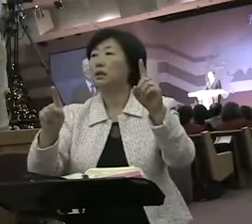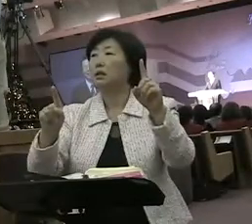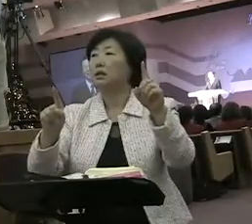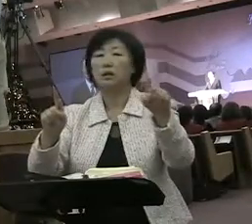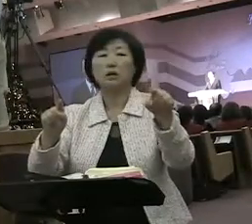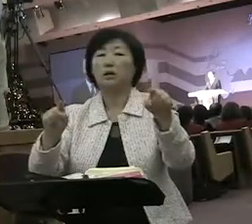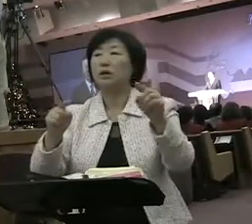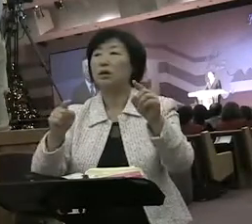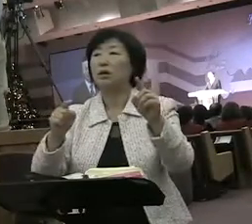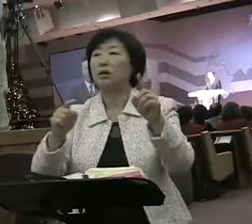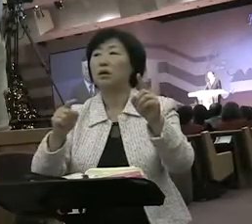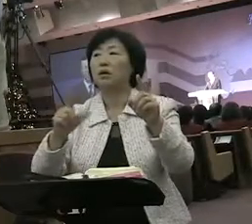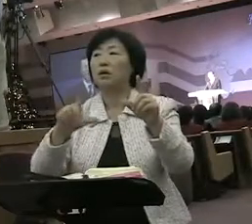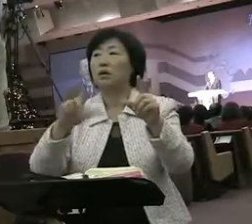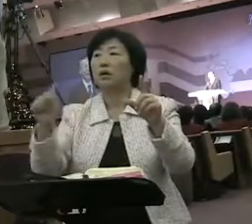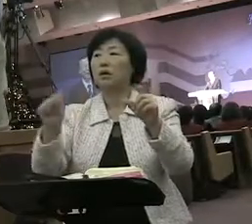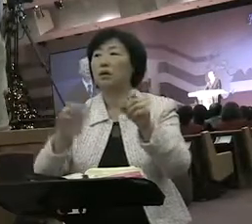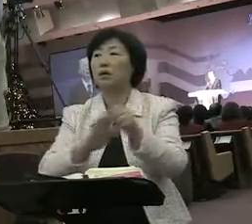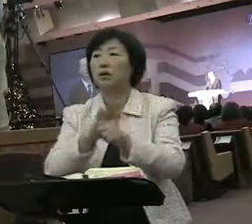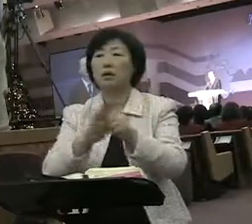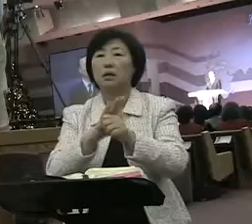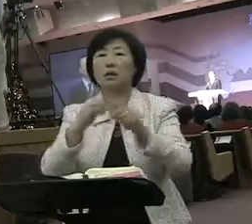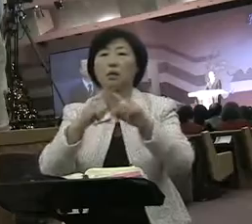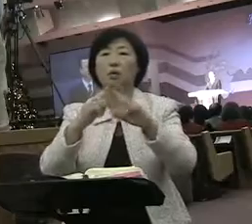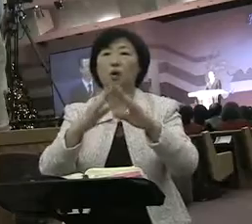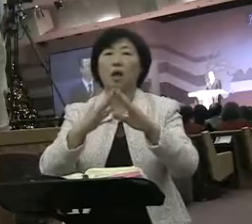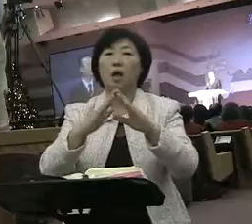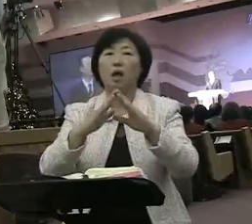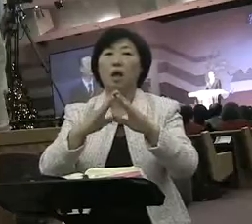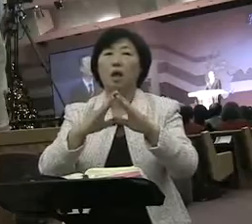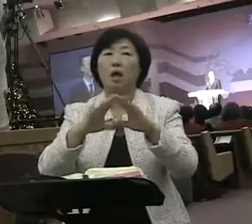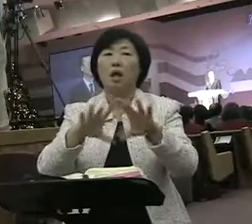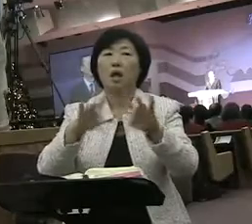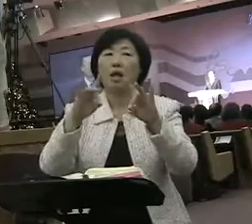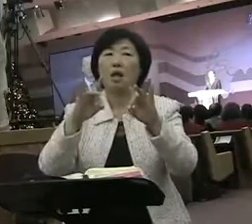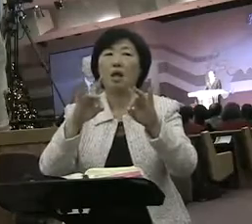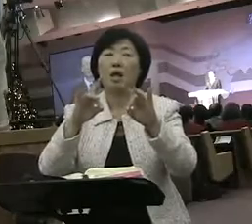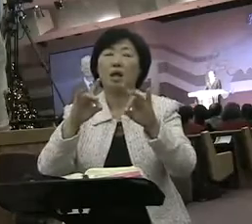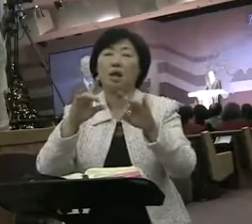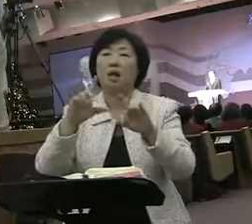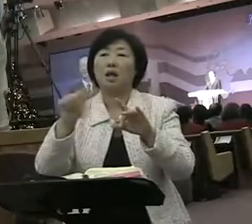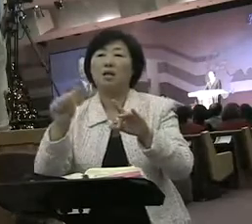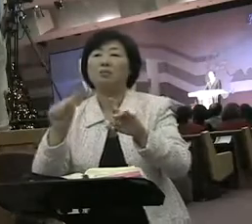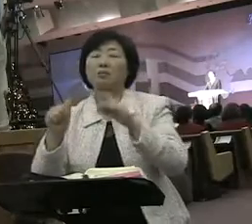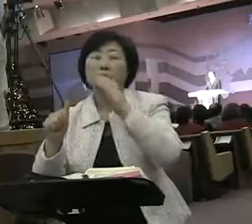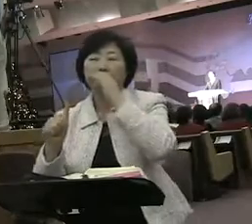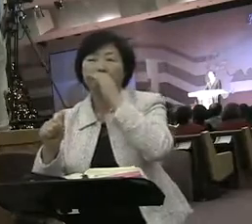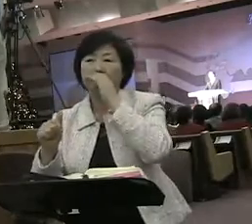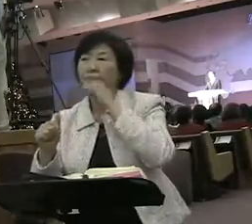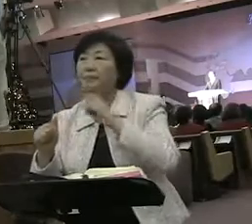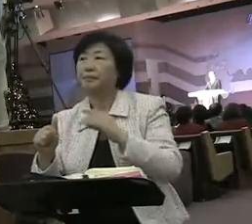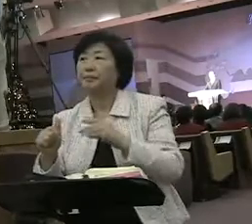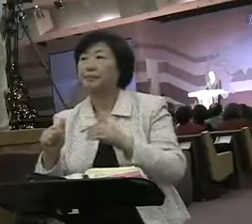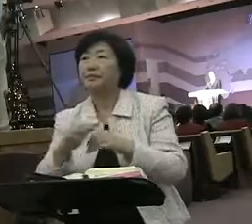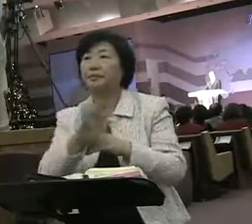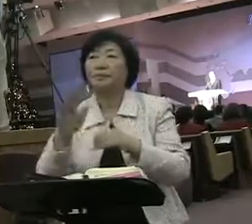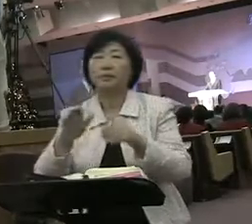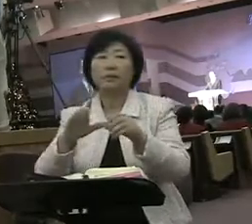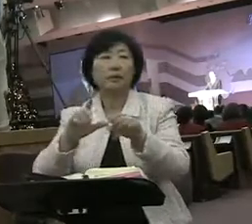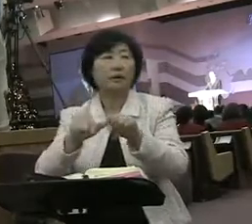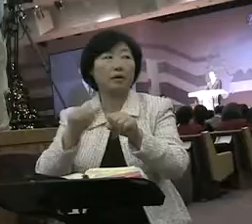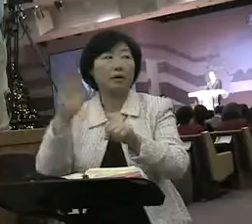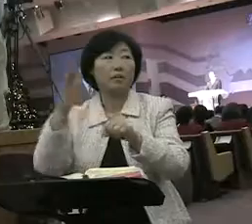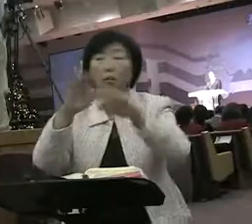되는 LA 사랑의 교회에서 개척 감사 예배 런칭 예배를 드리겠습니다. 여러분 시간이 되신 모든